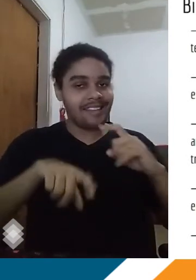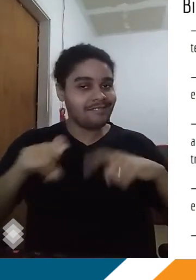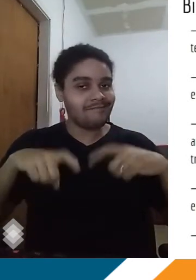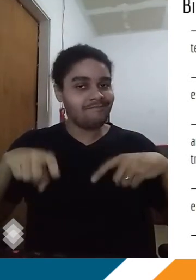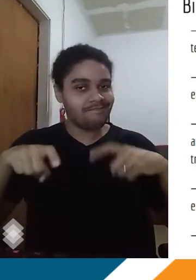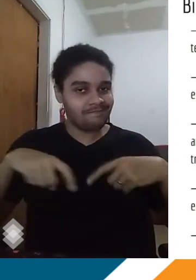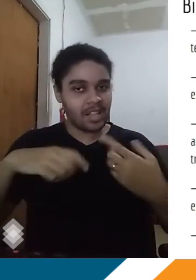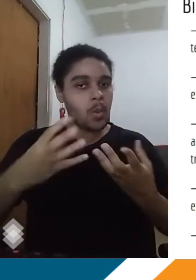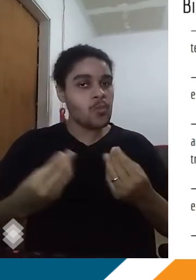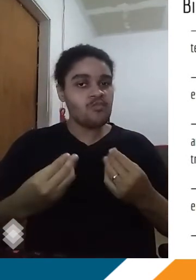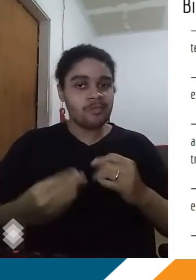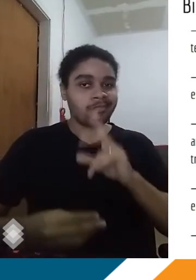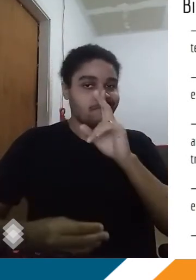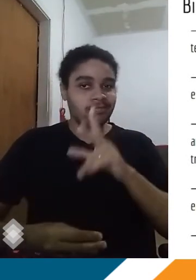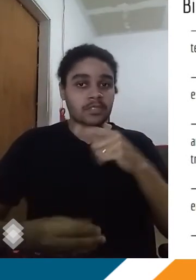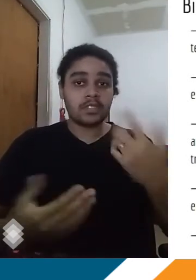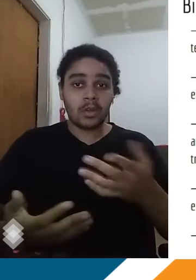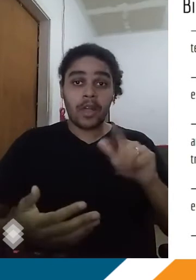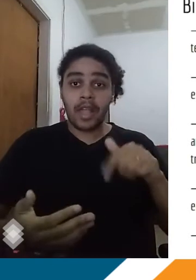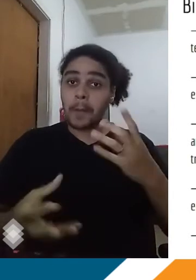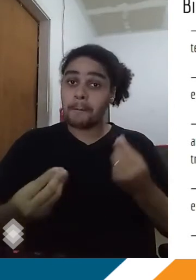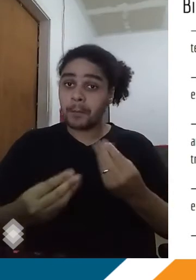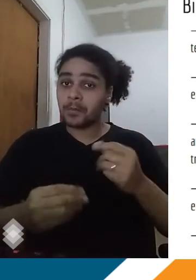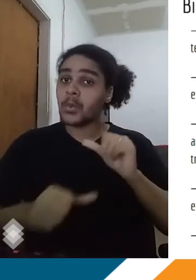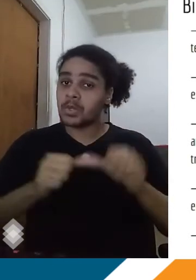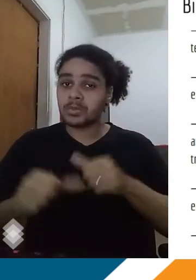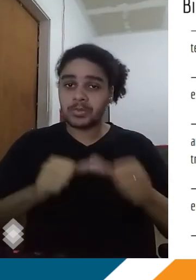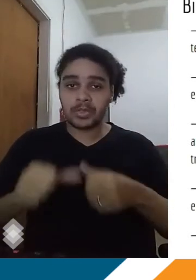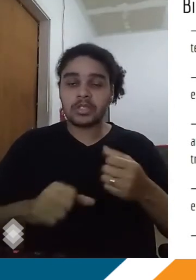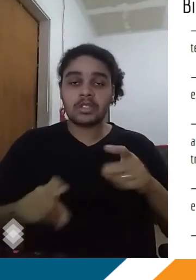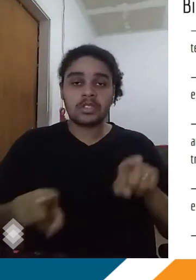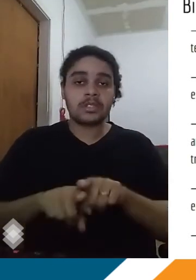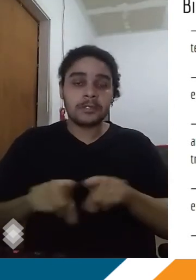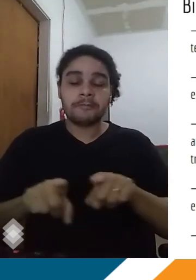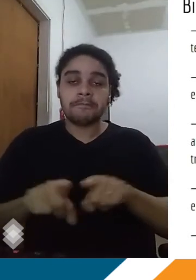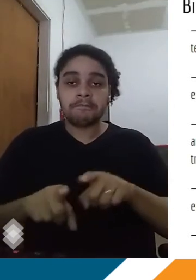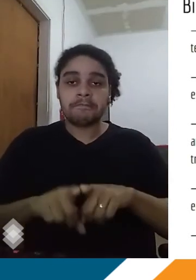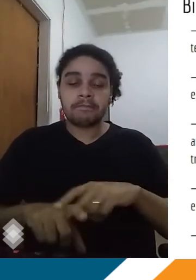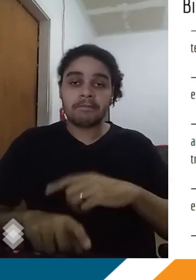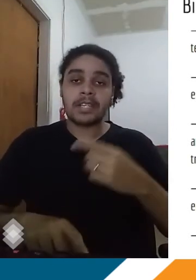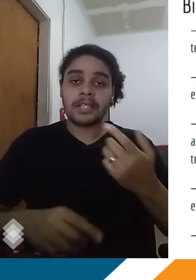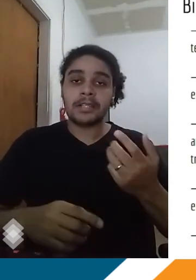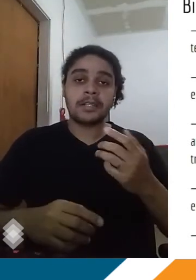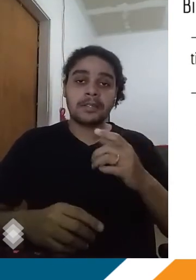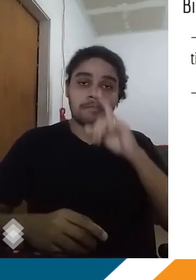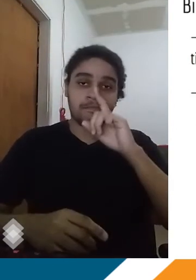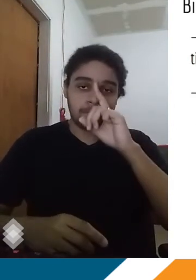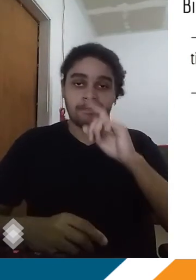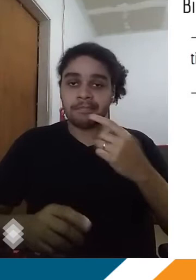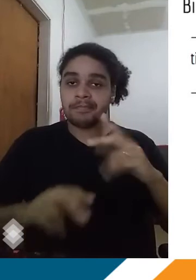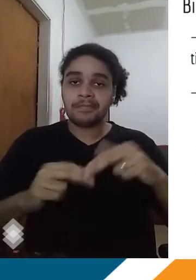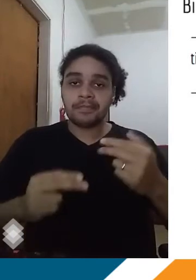portanto, né, é um bioma extremamente alterado e ameaçado por conta das atividades humanas.